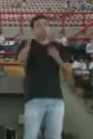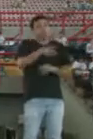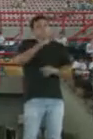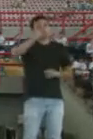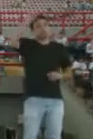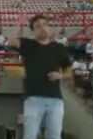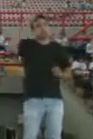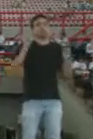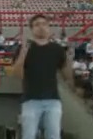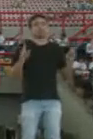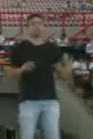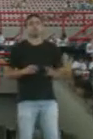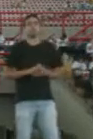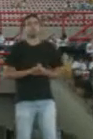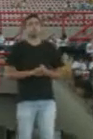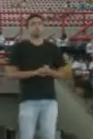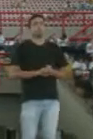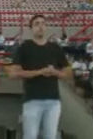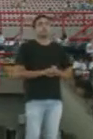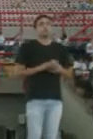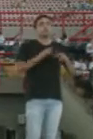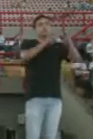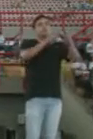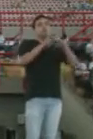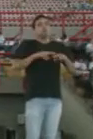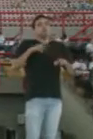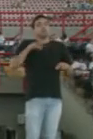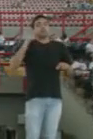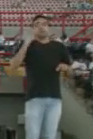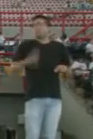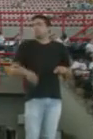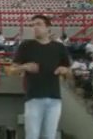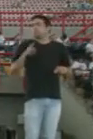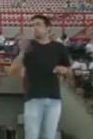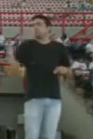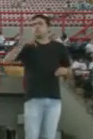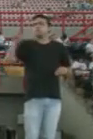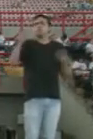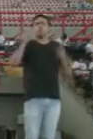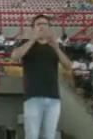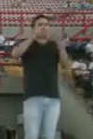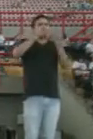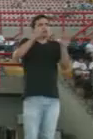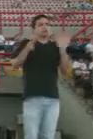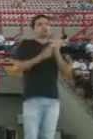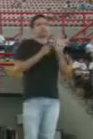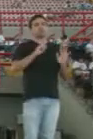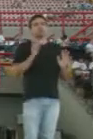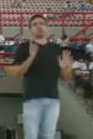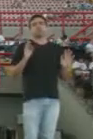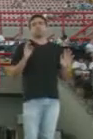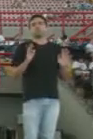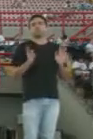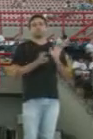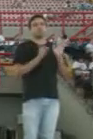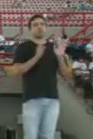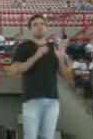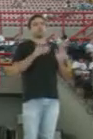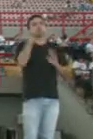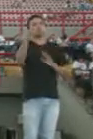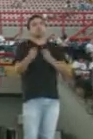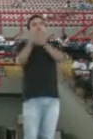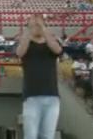ideia. Beleza, seguindo. Isso, você pensa, esse professor é muito religioso. Sou não, nem a